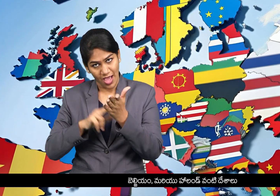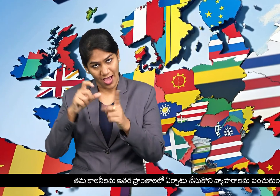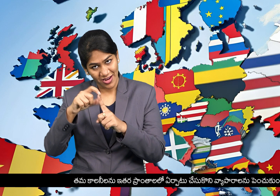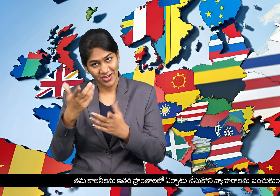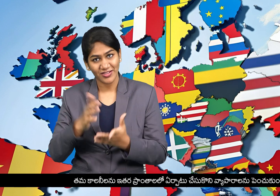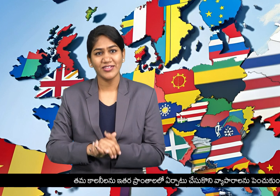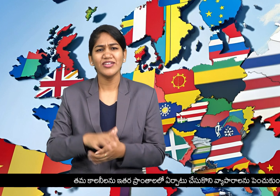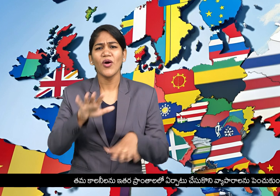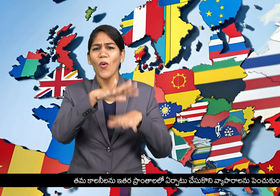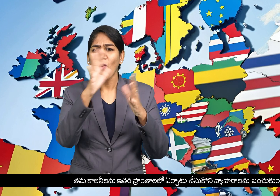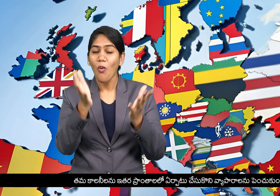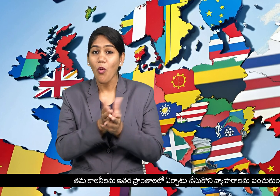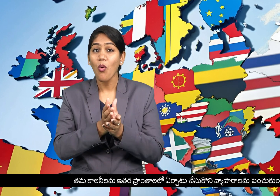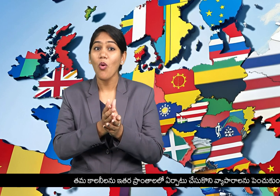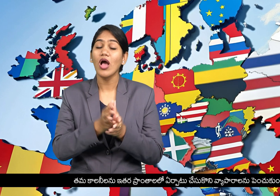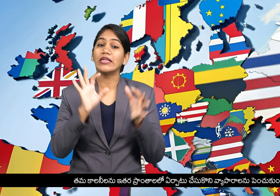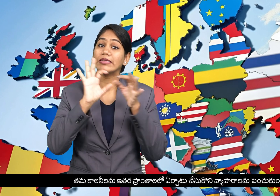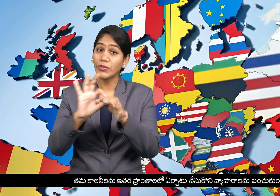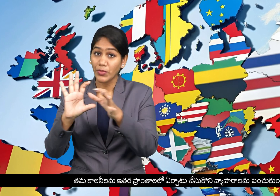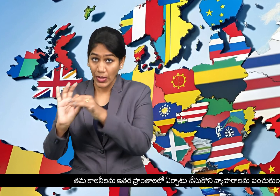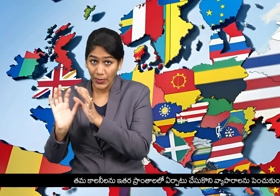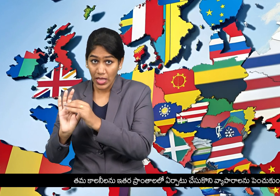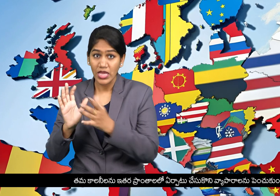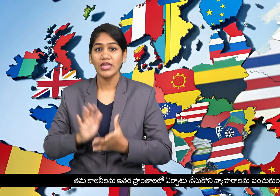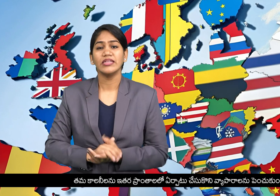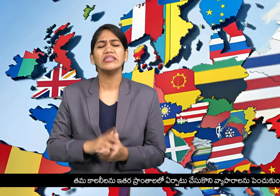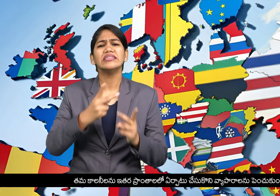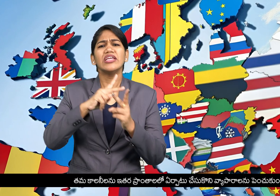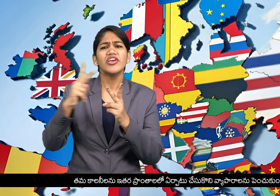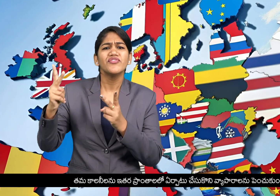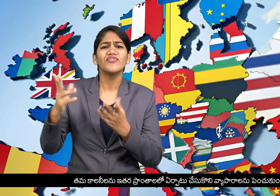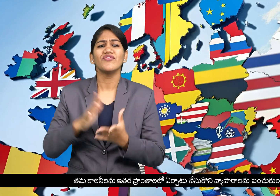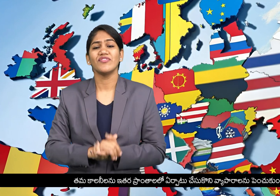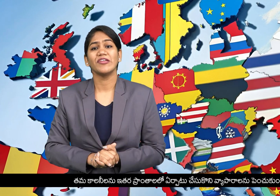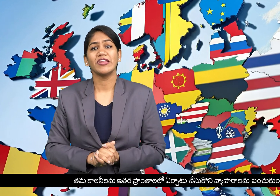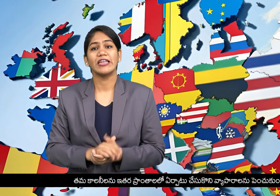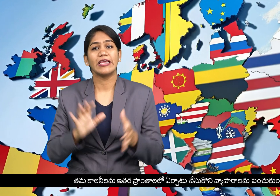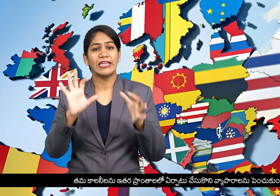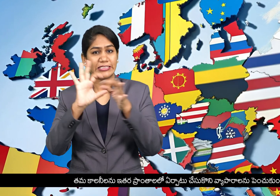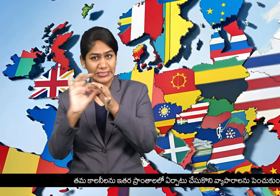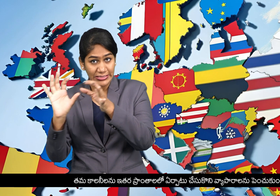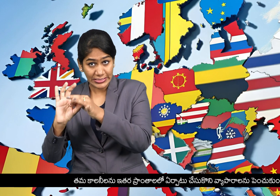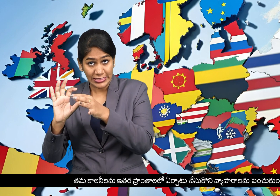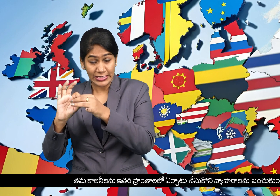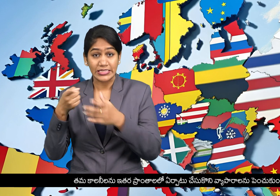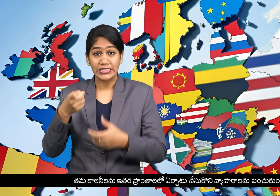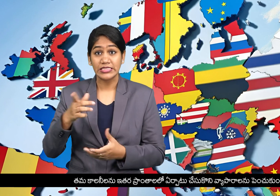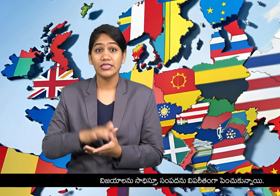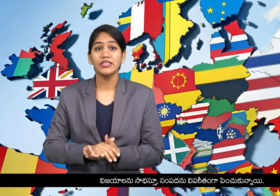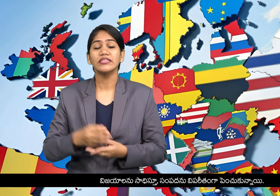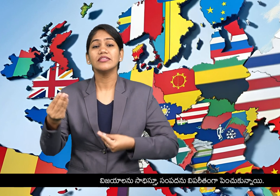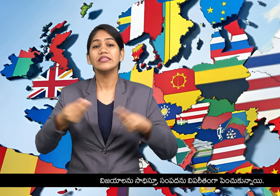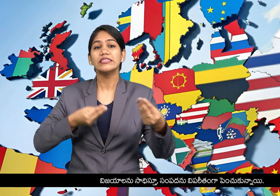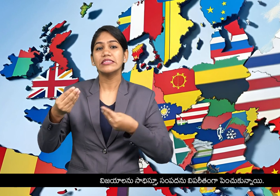తమ కాలనీలను ఇతర ప్రాంతాలలో ఏర్పాటు చేసుకుని వ్యాపారులను పెంచుకుంటూ విజయాలను